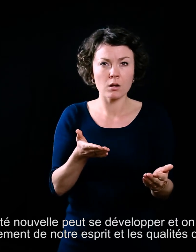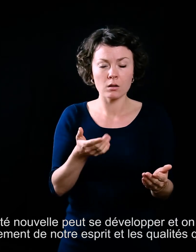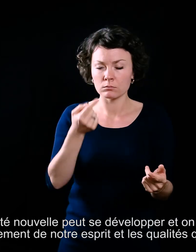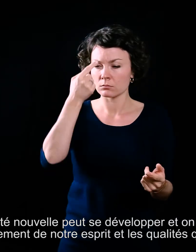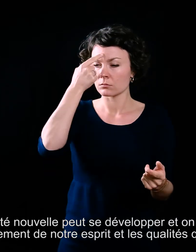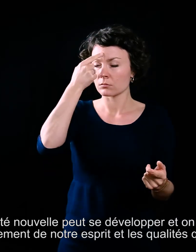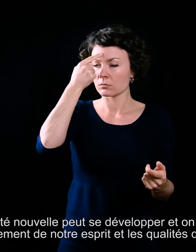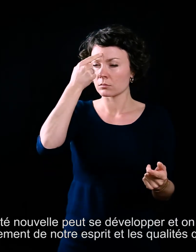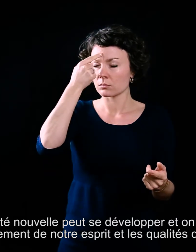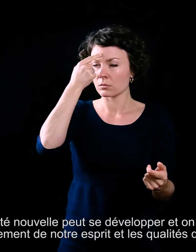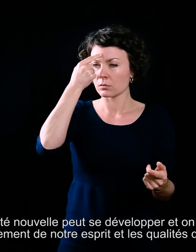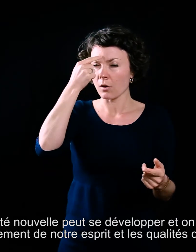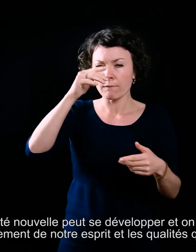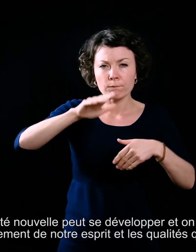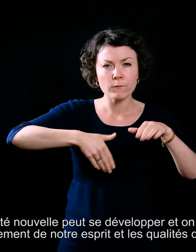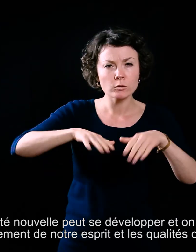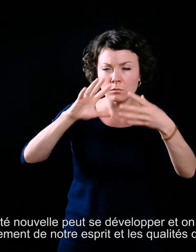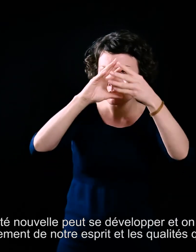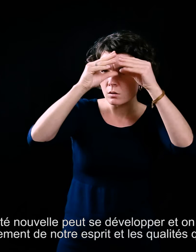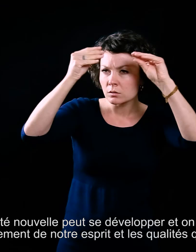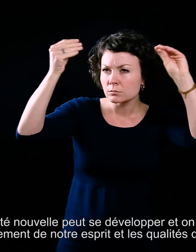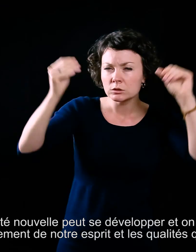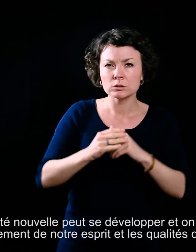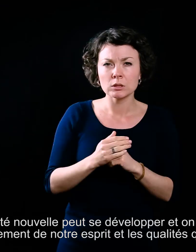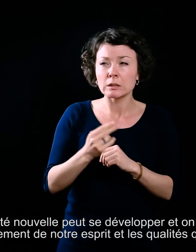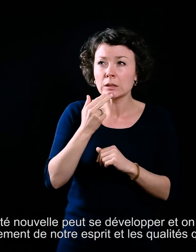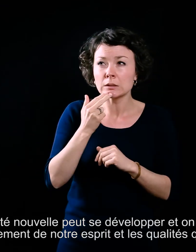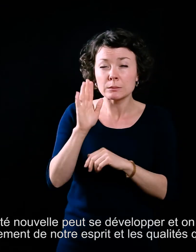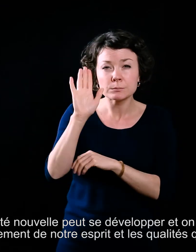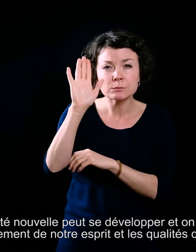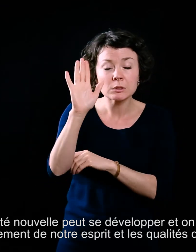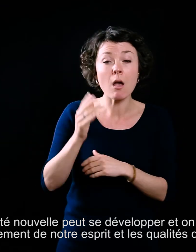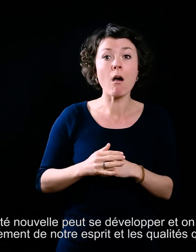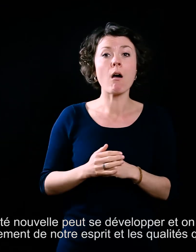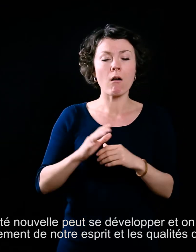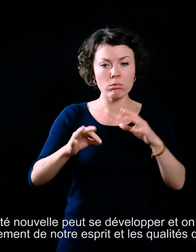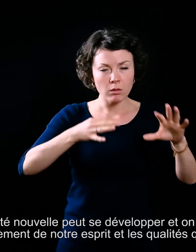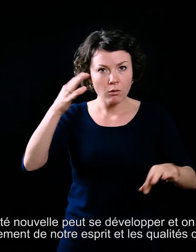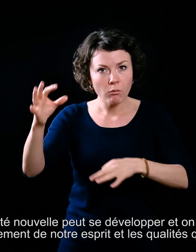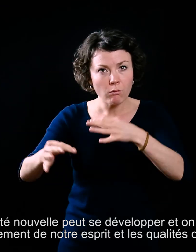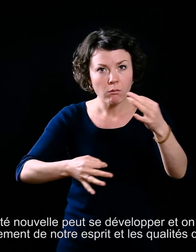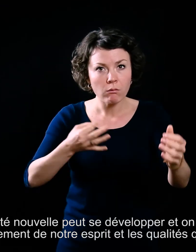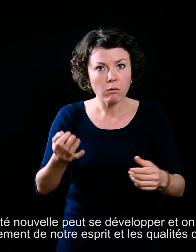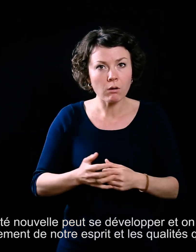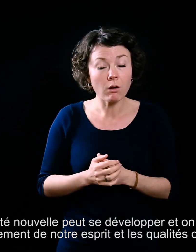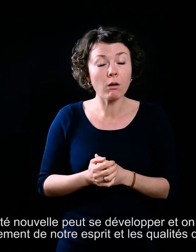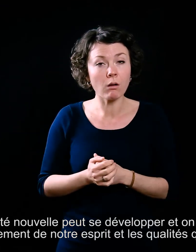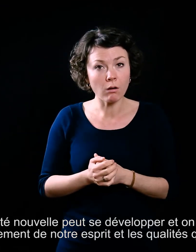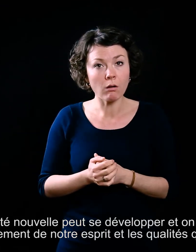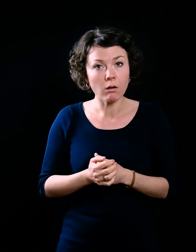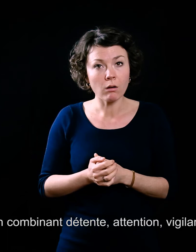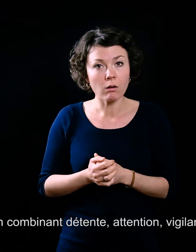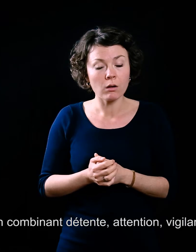peut se développer et on peut connaître autrement le fonctionnement de notre esprit et les qualités que sont les